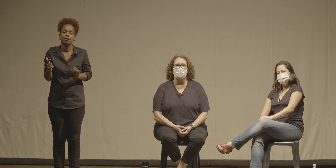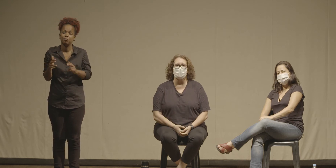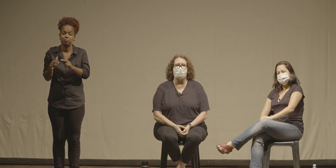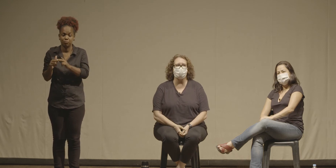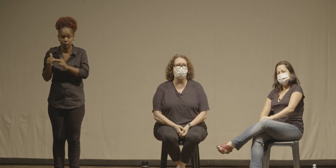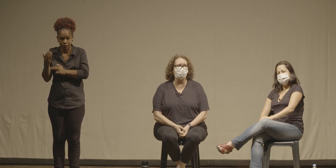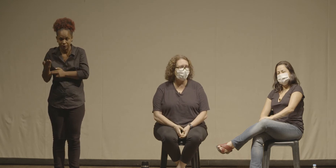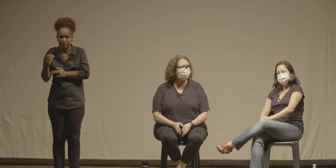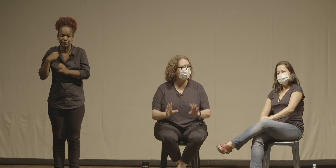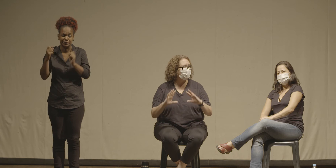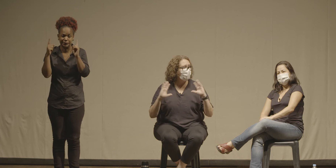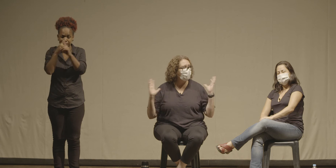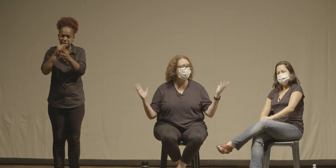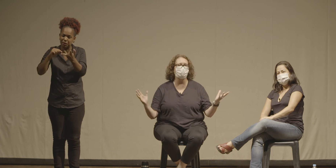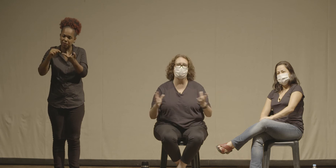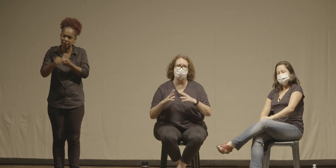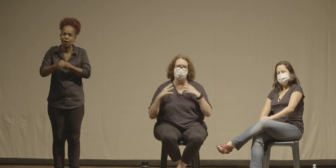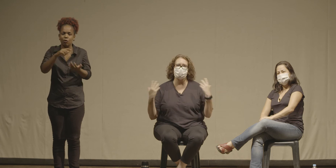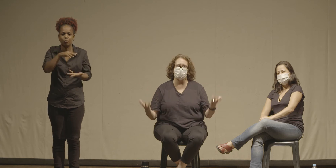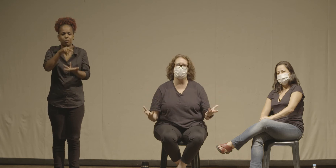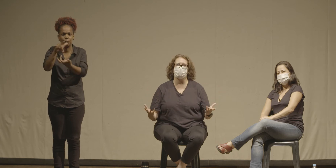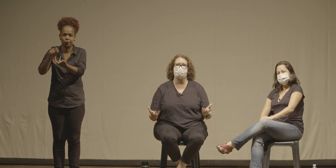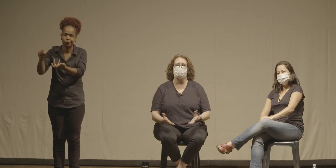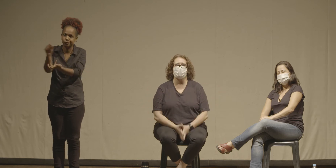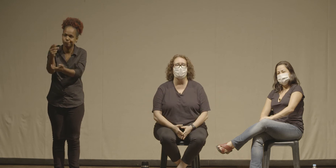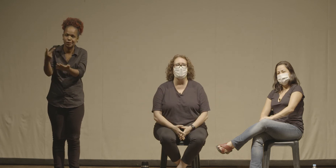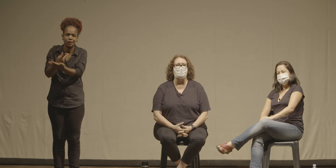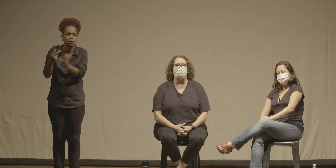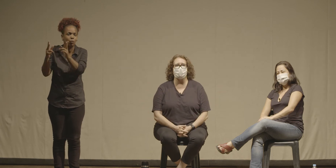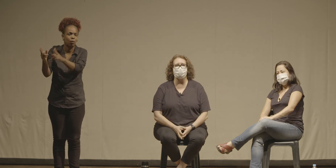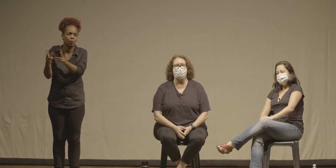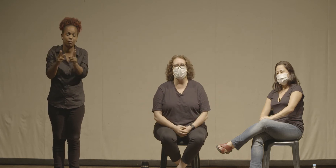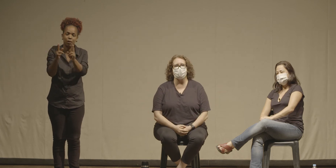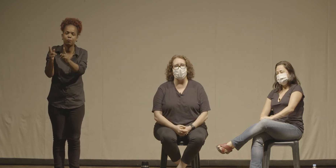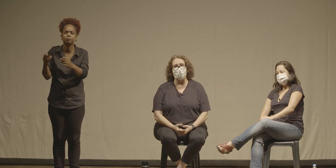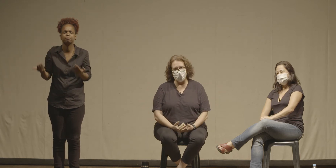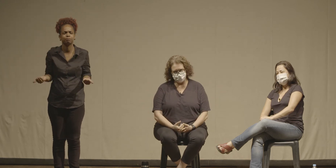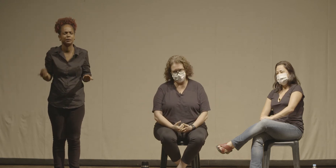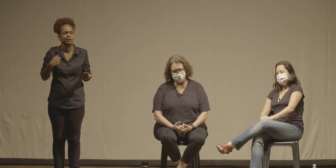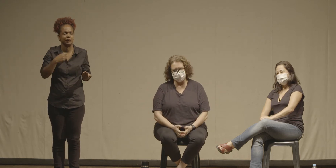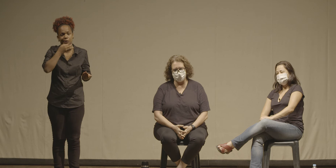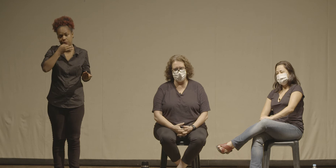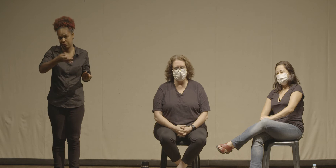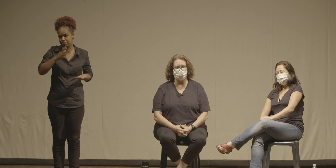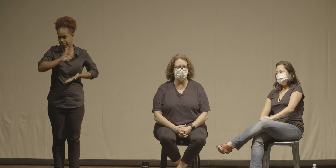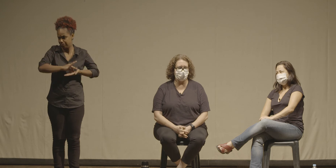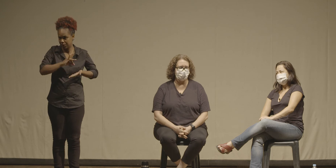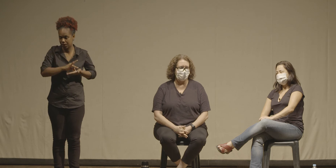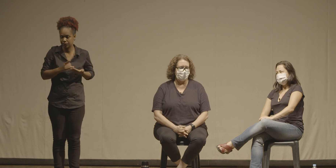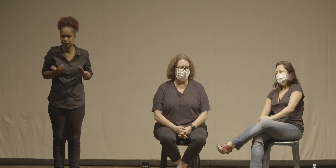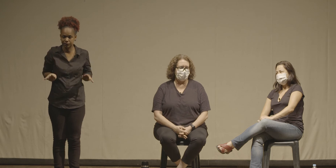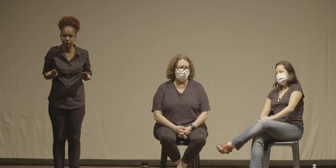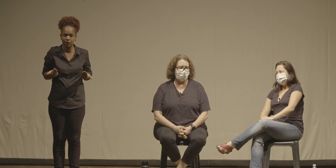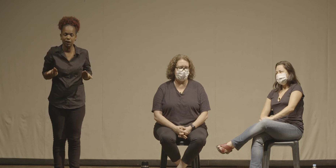frente às dificuldades que o mundo está lidando, né? Então, assim, eu acho, sinceramente, que